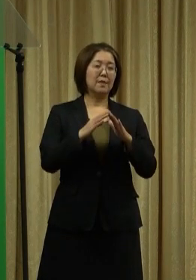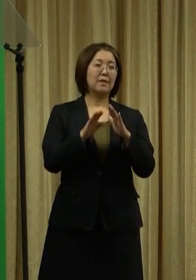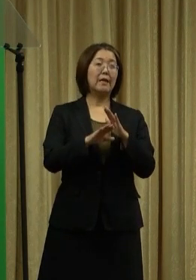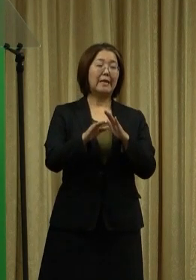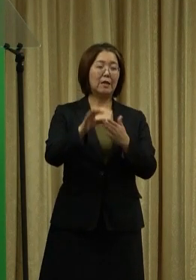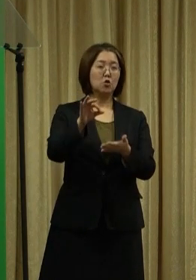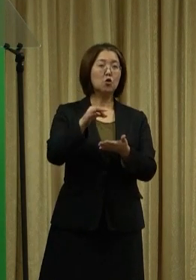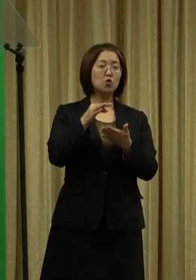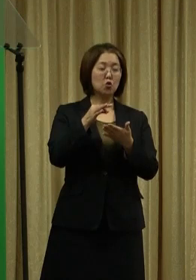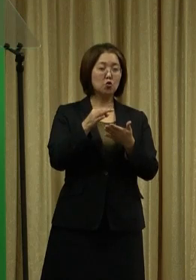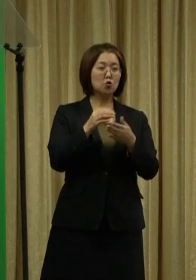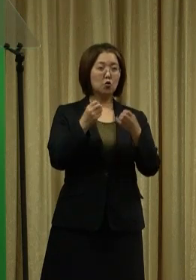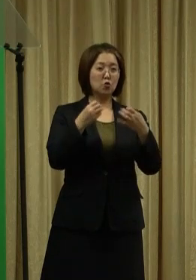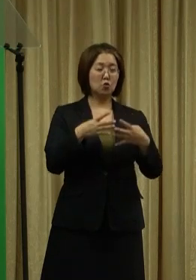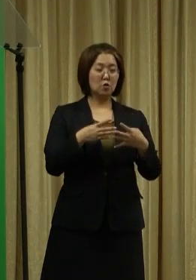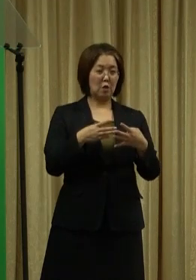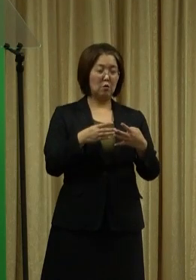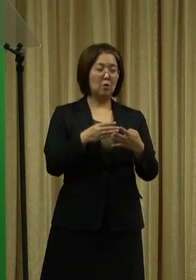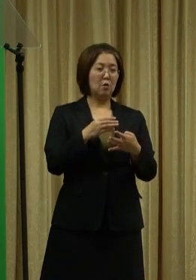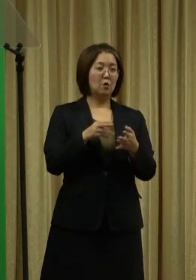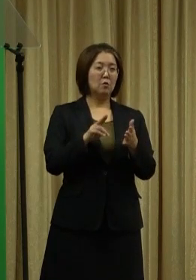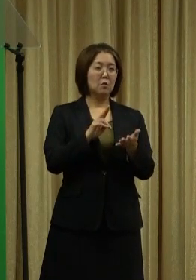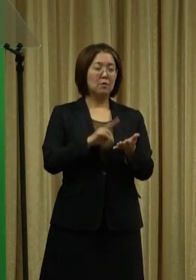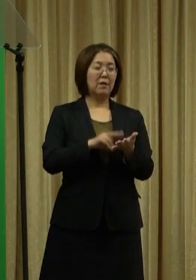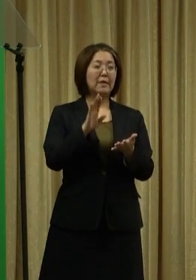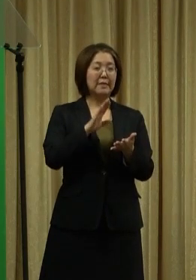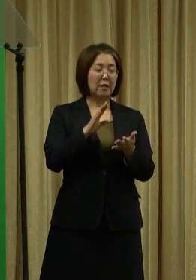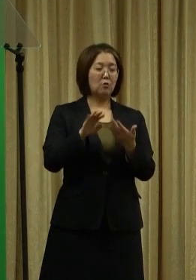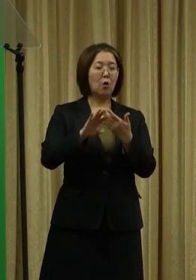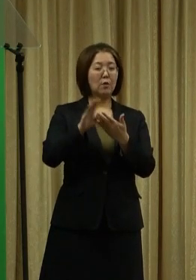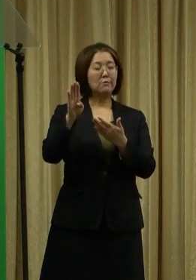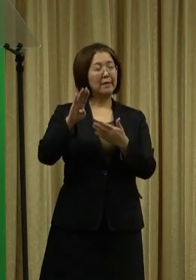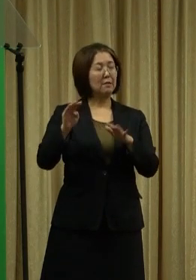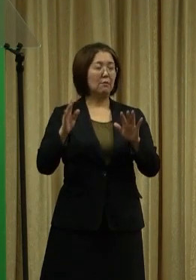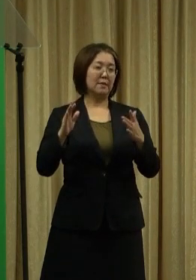所得要件を設けていないのは他県で例はありません。